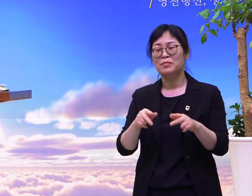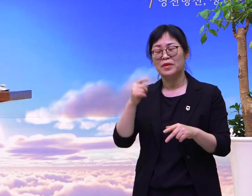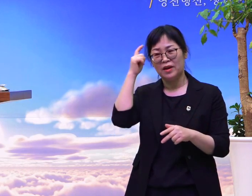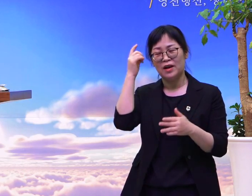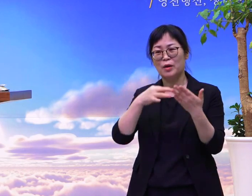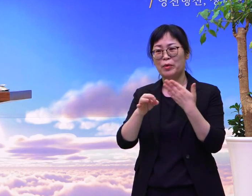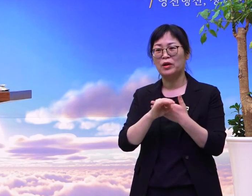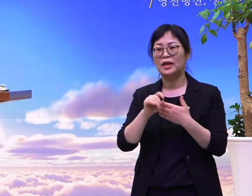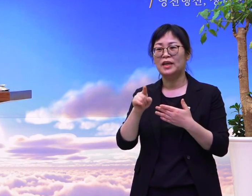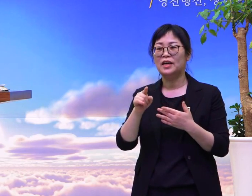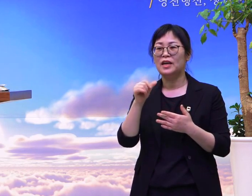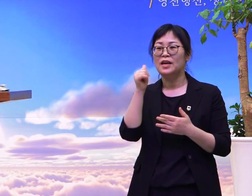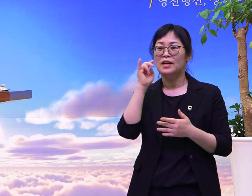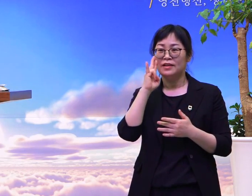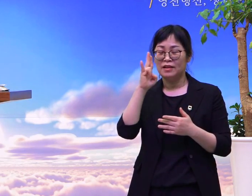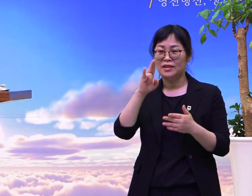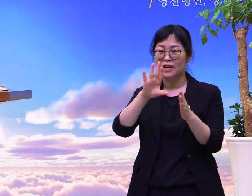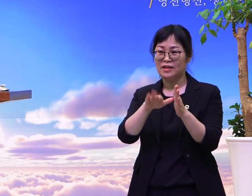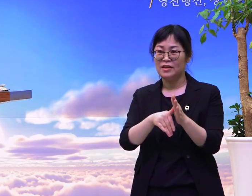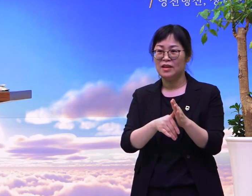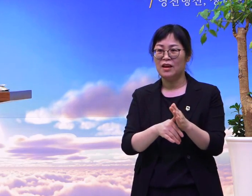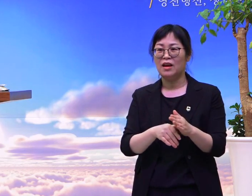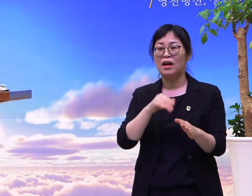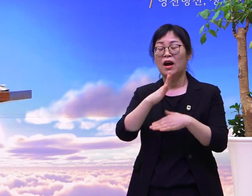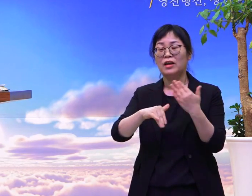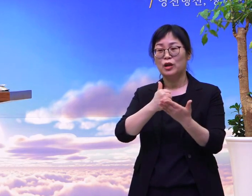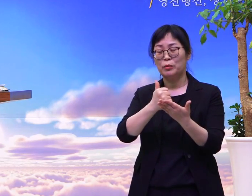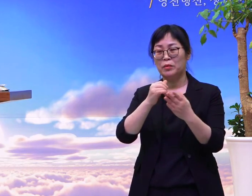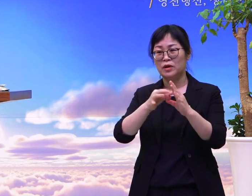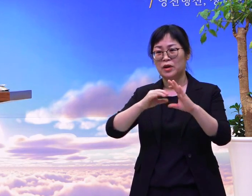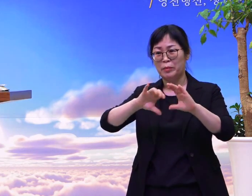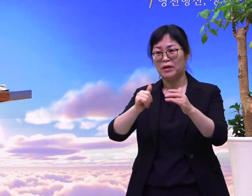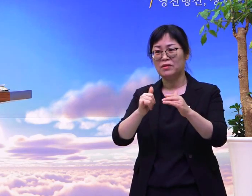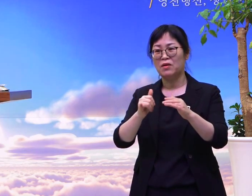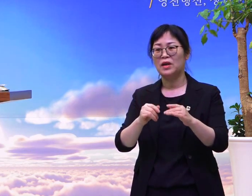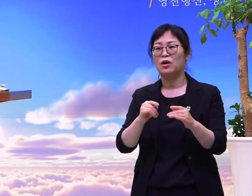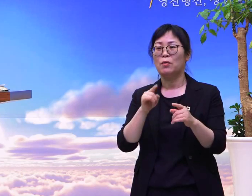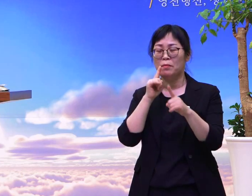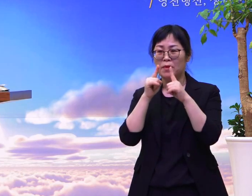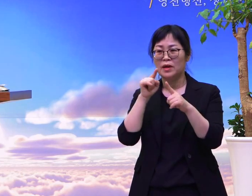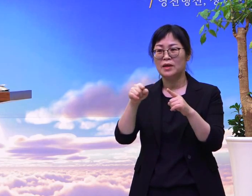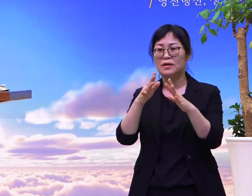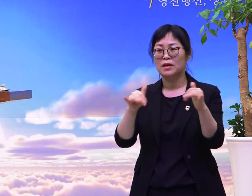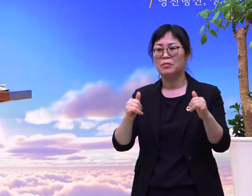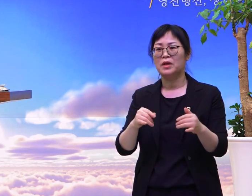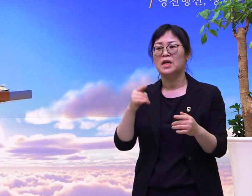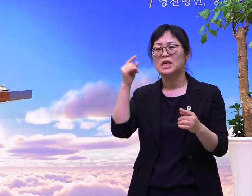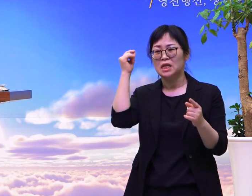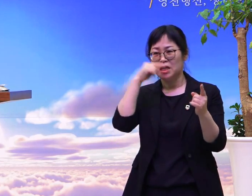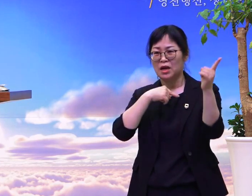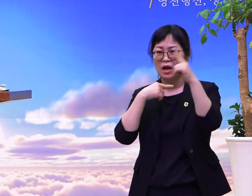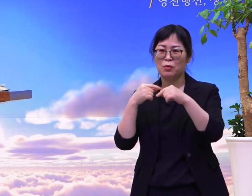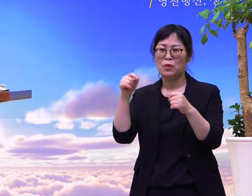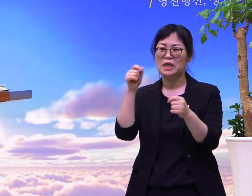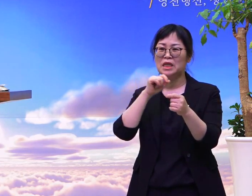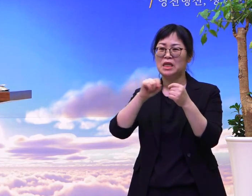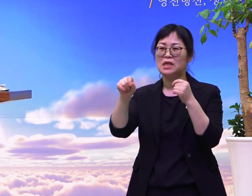당시 하나님의 백성이라고 했던 이스라엘 백성들의 상태는 찢어지고 상한 상태라는 것입니다.